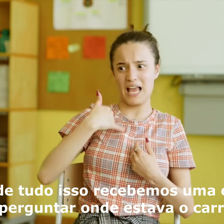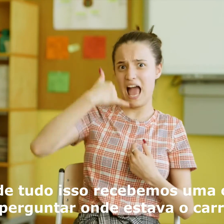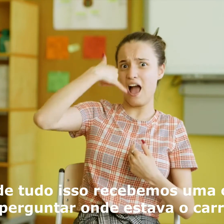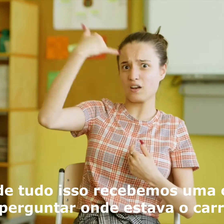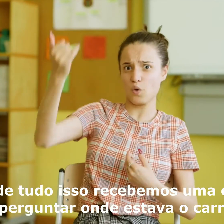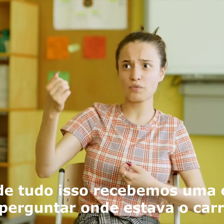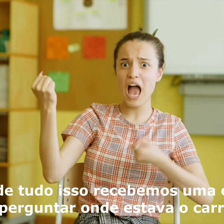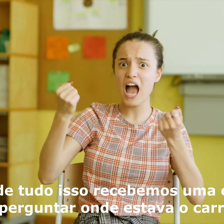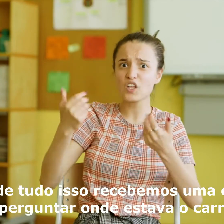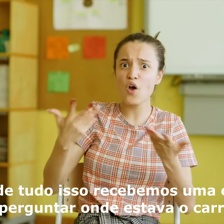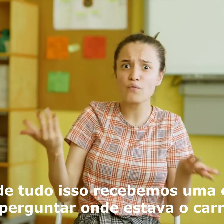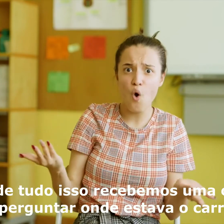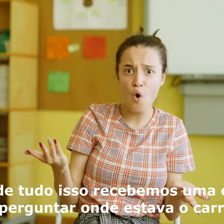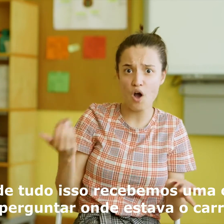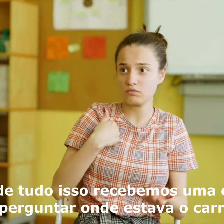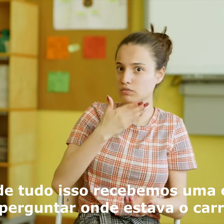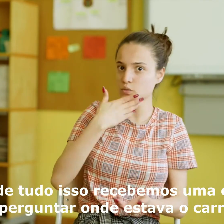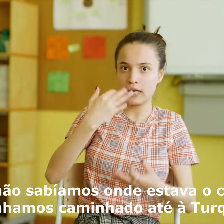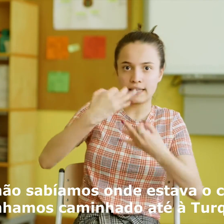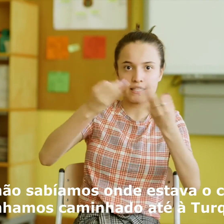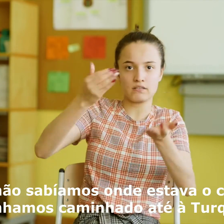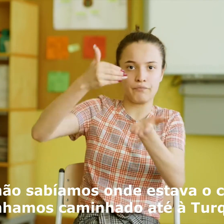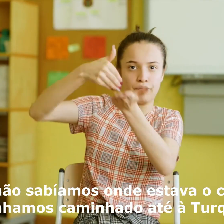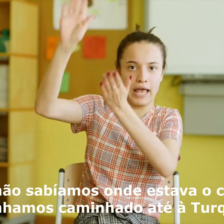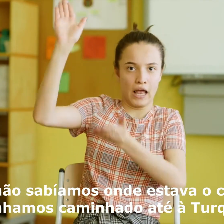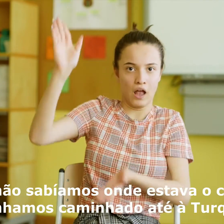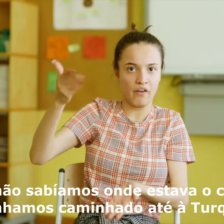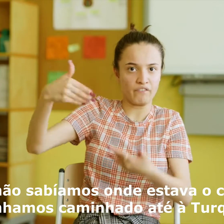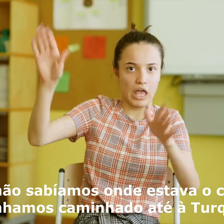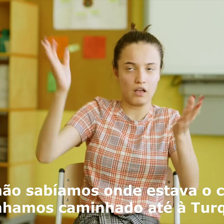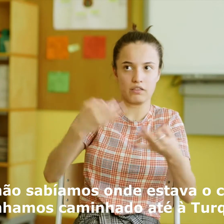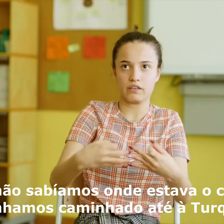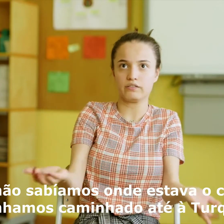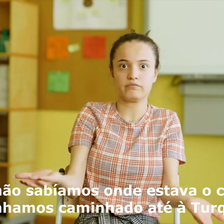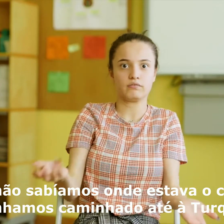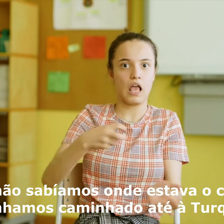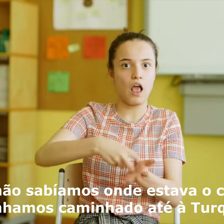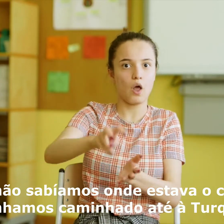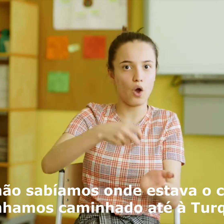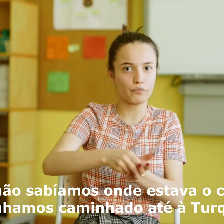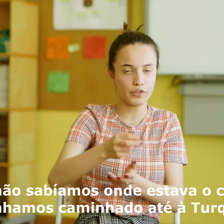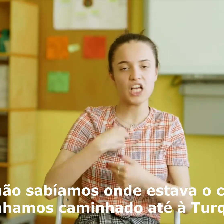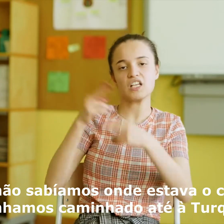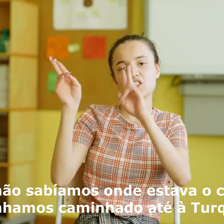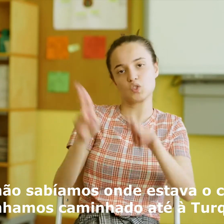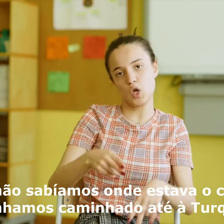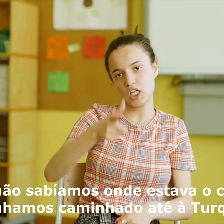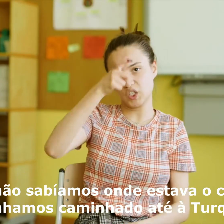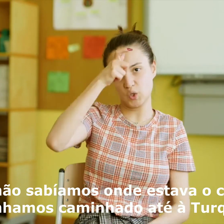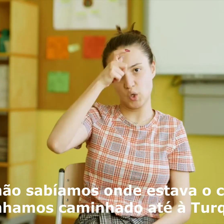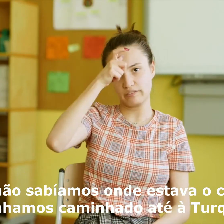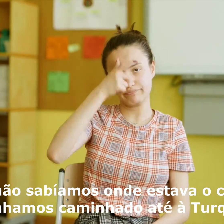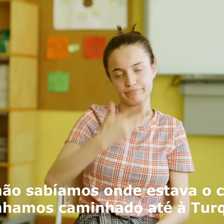Depois de tudo isso recebemos uma chamada quando já tínhamos fugido e perguntaram onde é que está o carro e nós sabíamos lá onde é que estava o carro. Enfim, já tínhamos chegado à